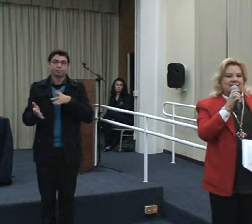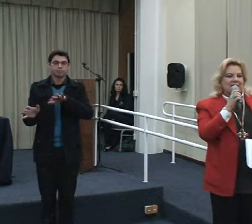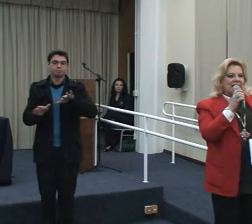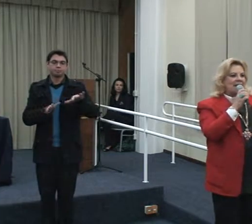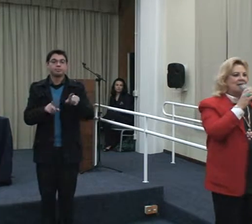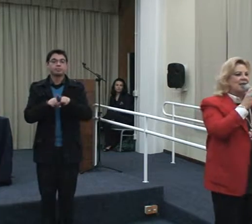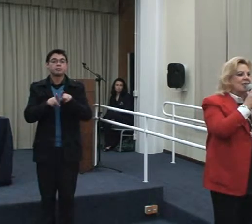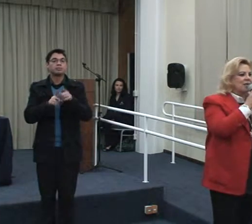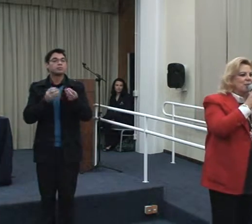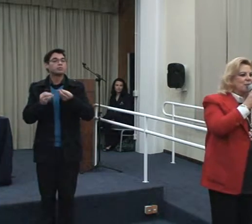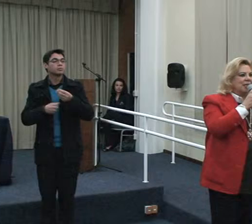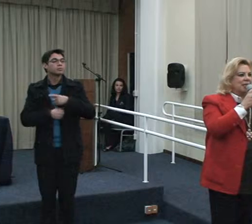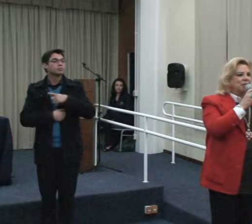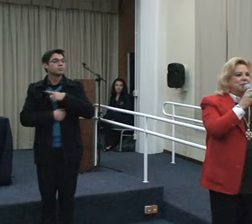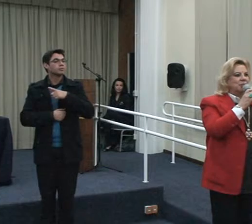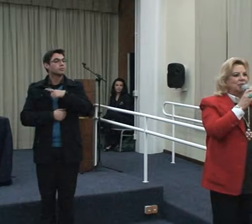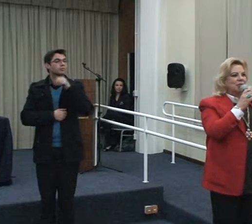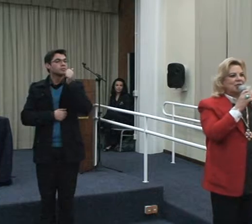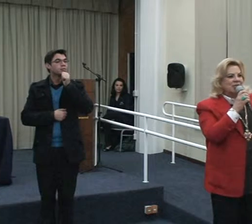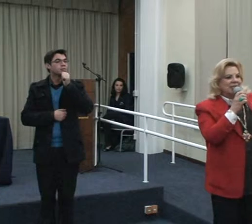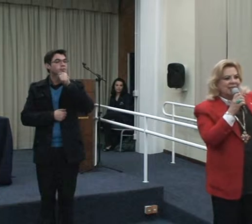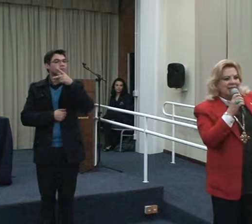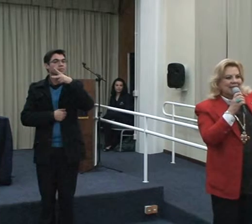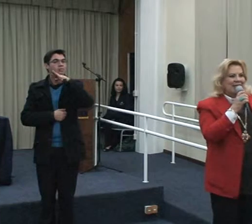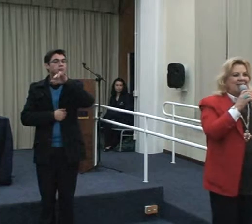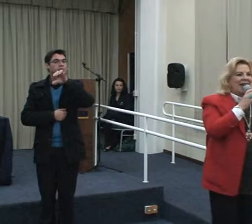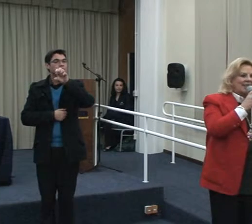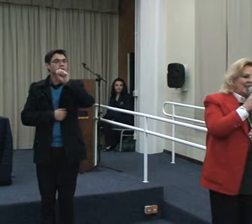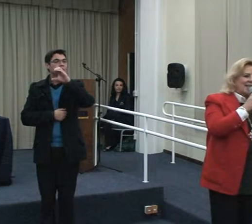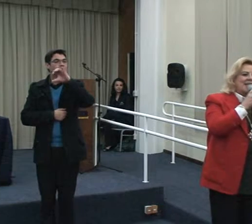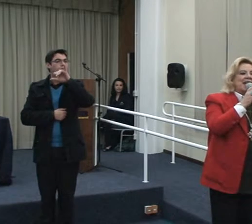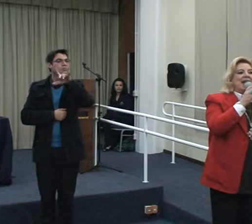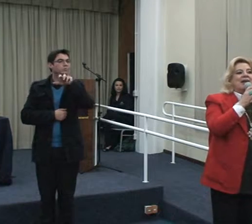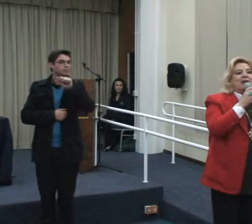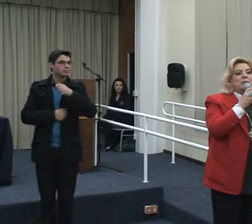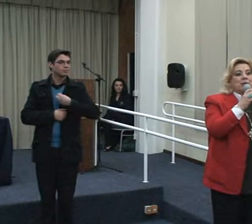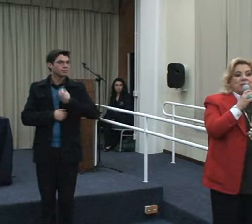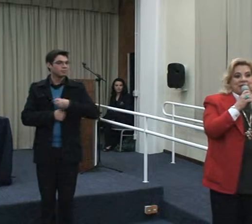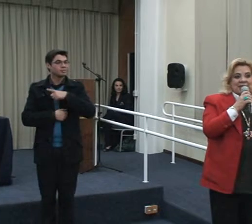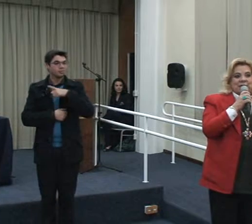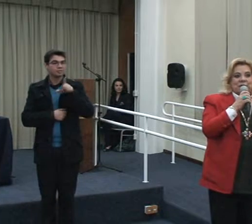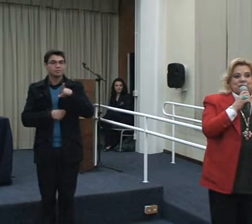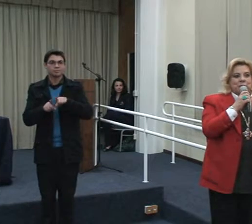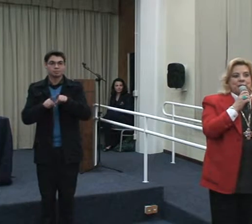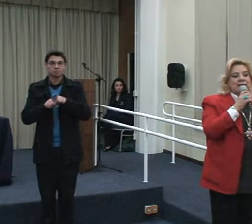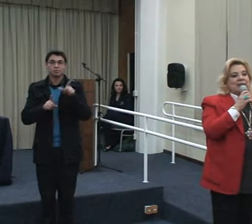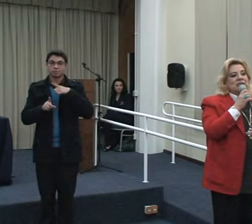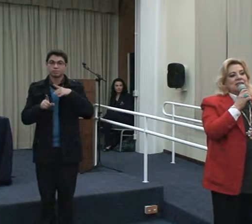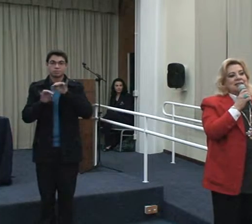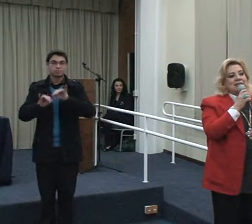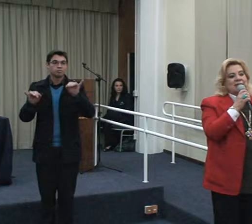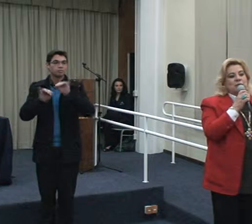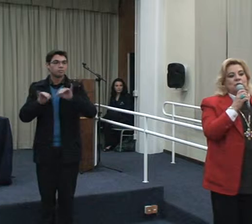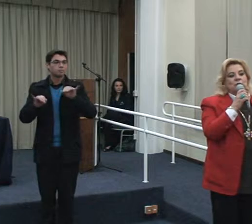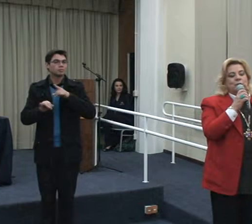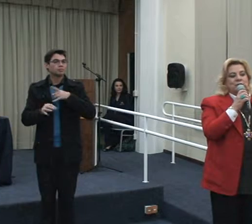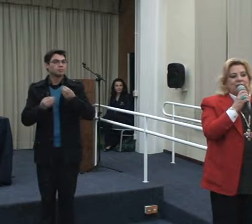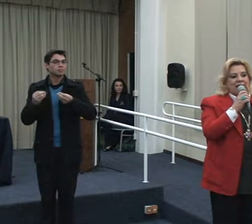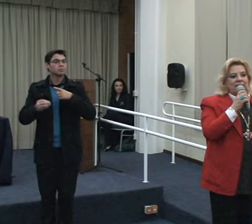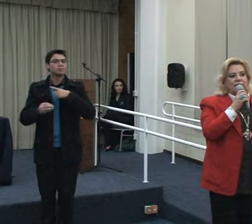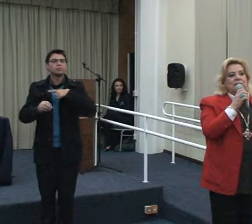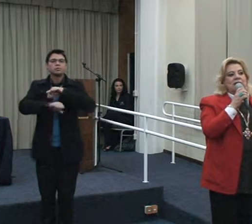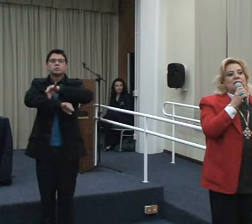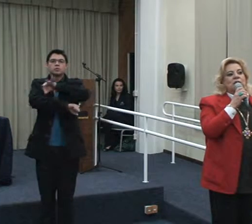dos Reis ainda está aí, a sobrinha do Borges, está ali. É uma notícia que eu acho importante: eles estão com